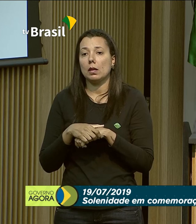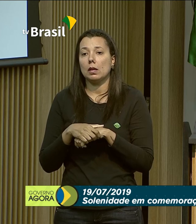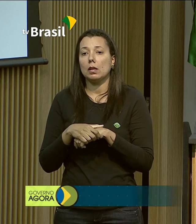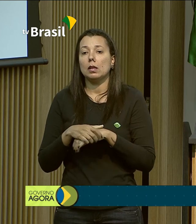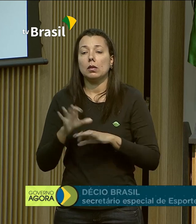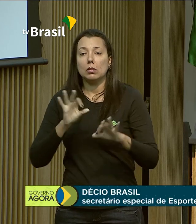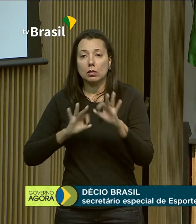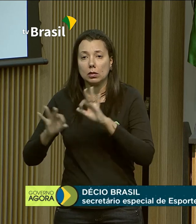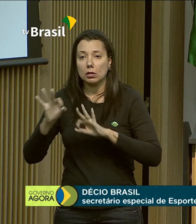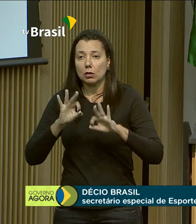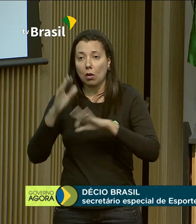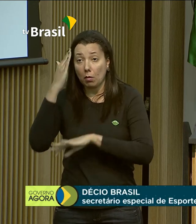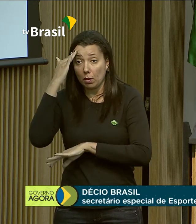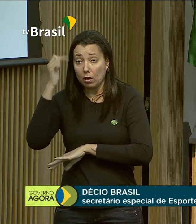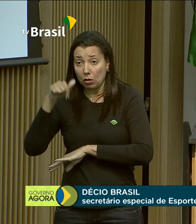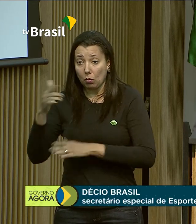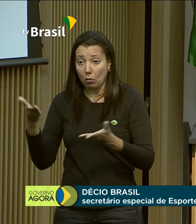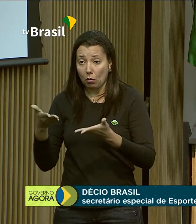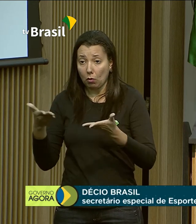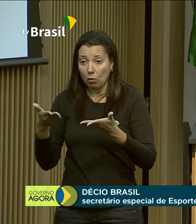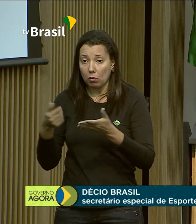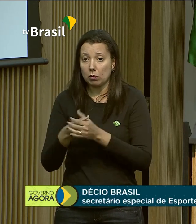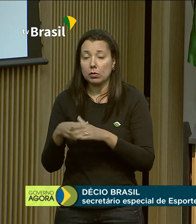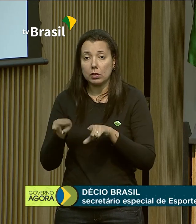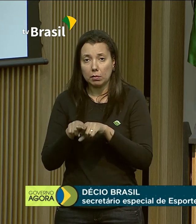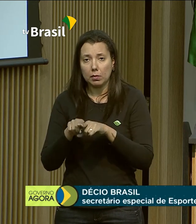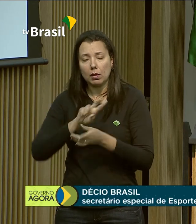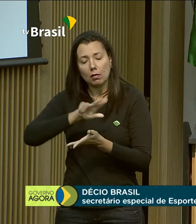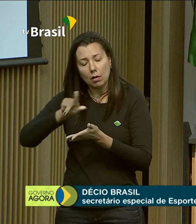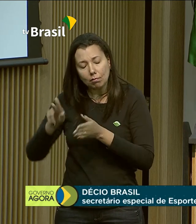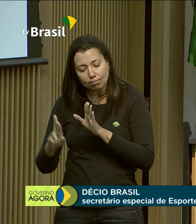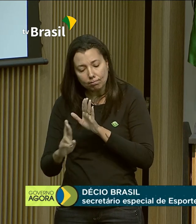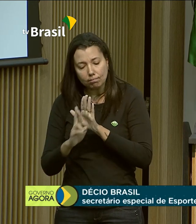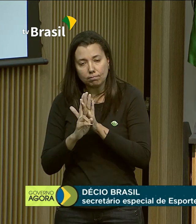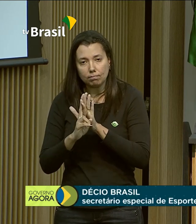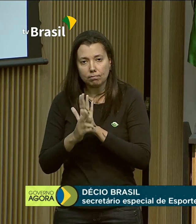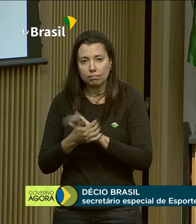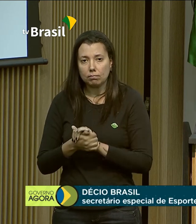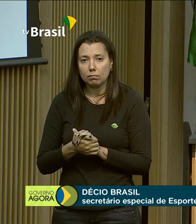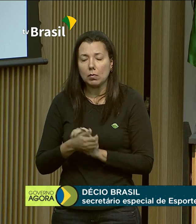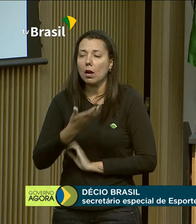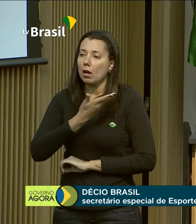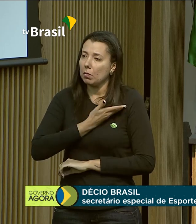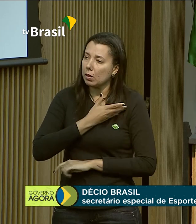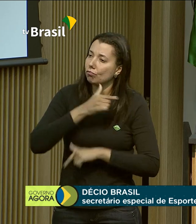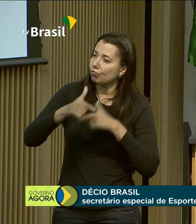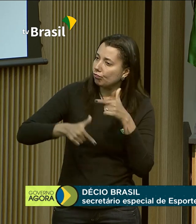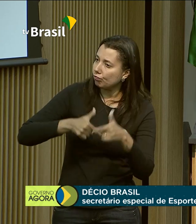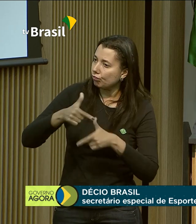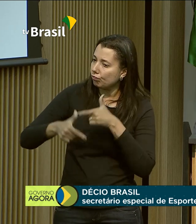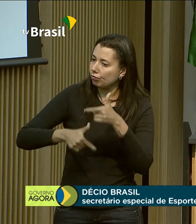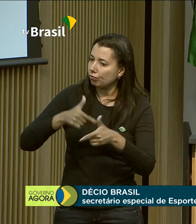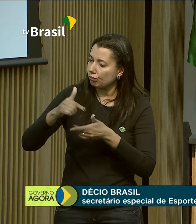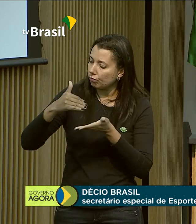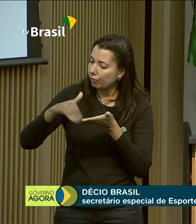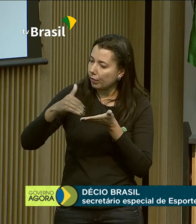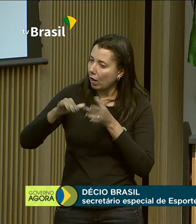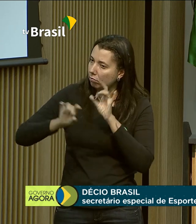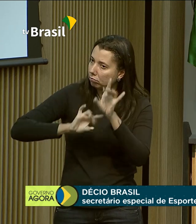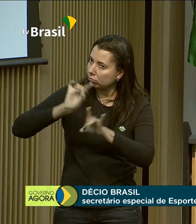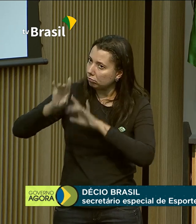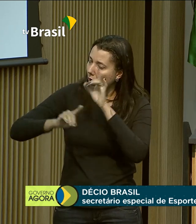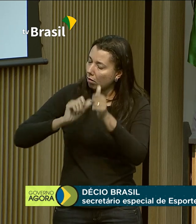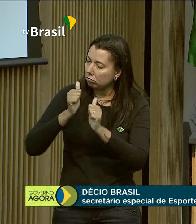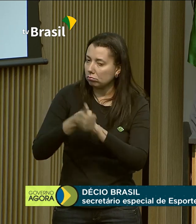ilustríssimos homenageados deste dia, ou seus dignos representantes, colegas de trabalho da Secretaria Especial